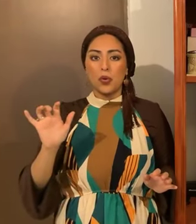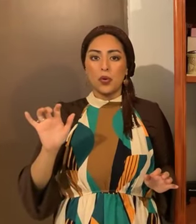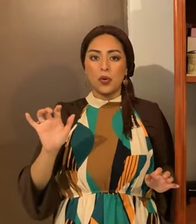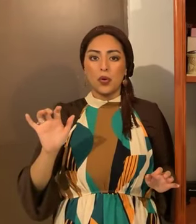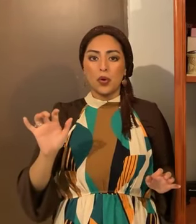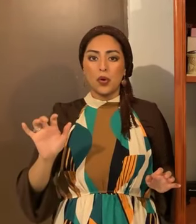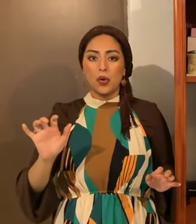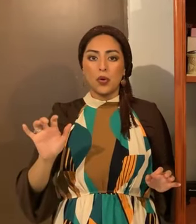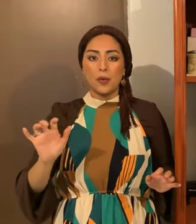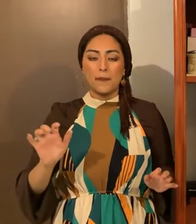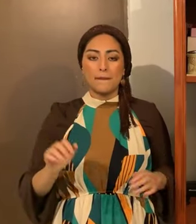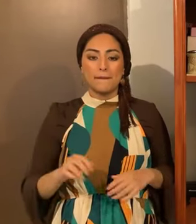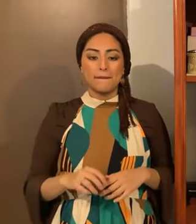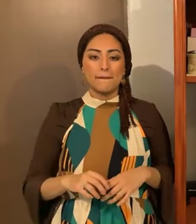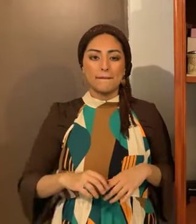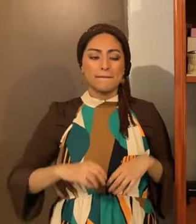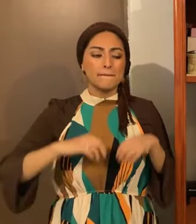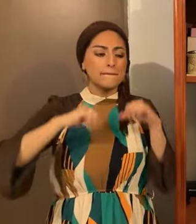Sí, la primera fuerte.